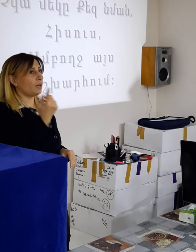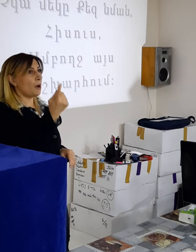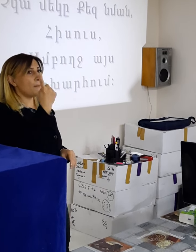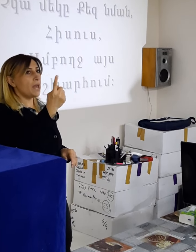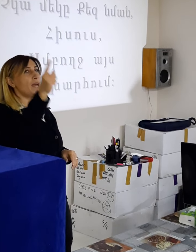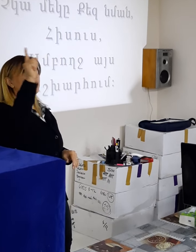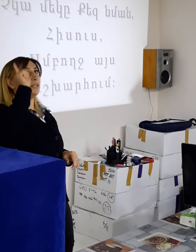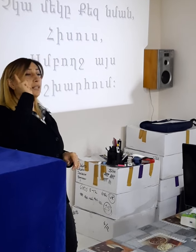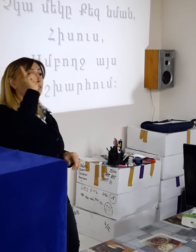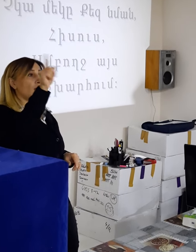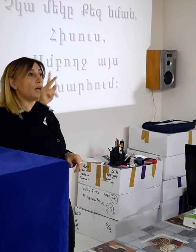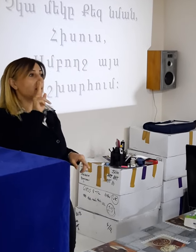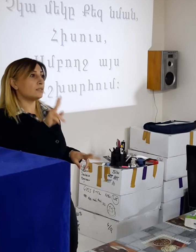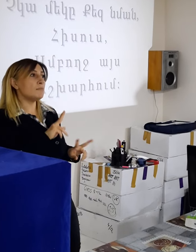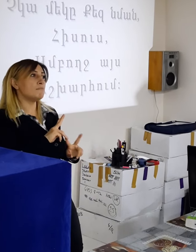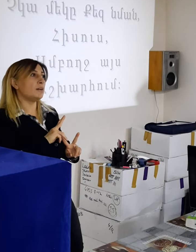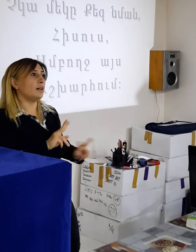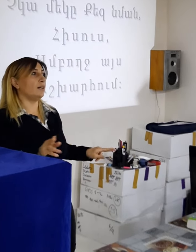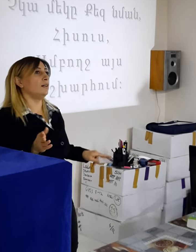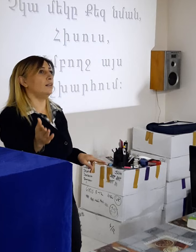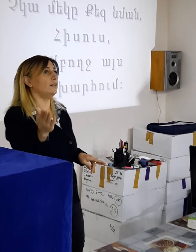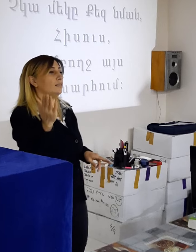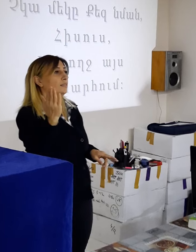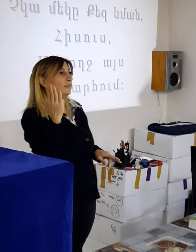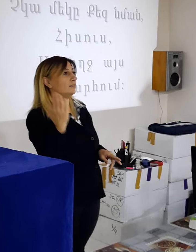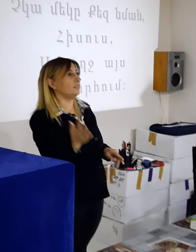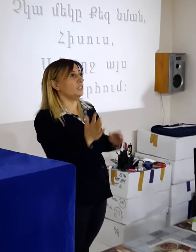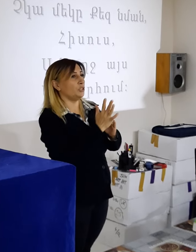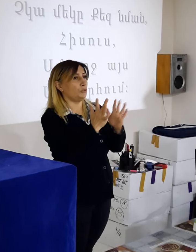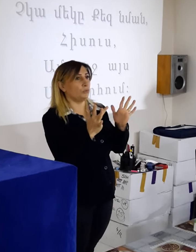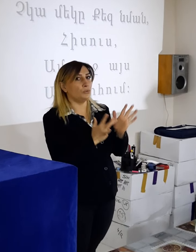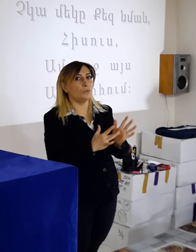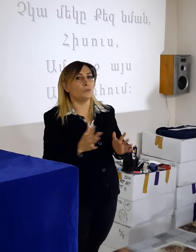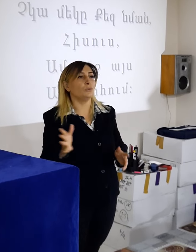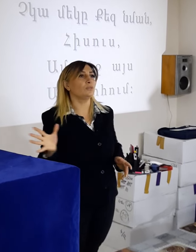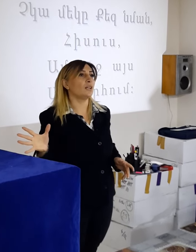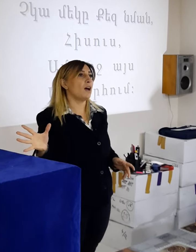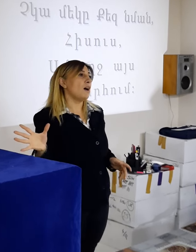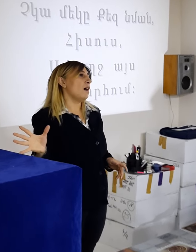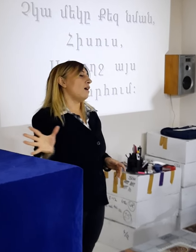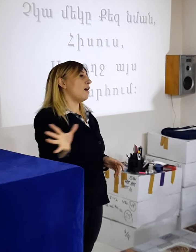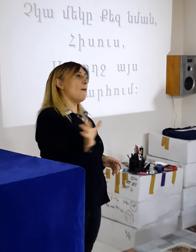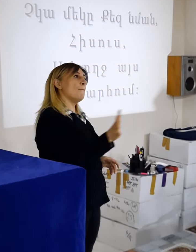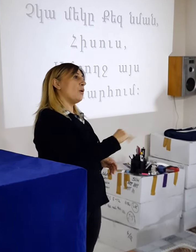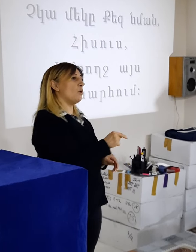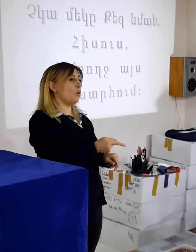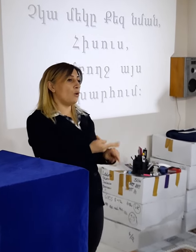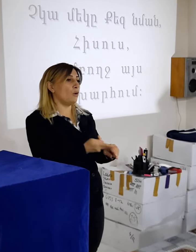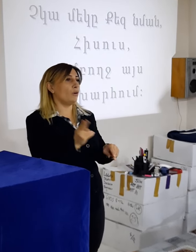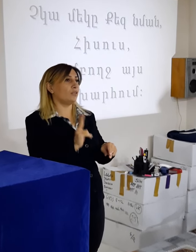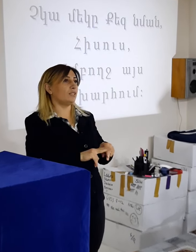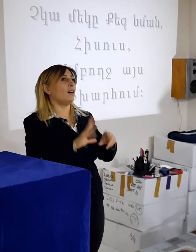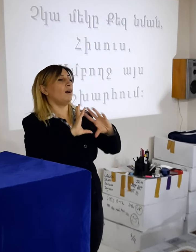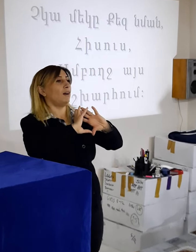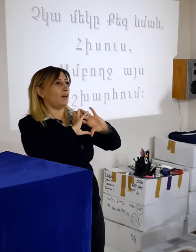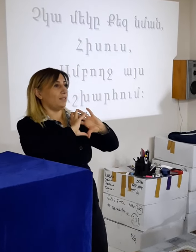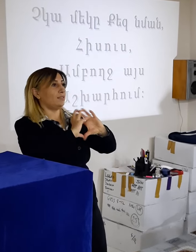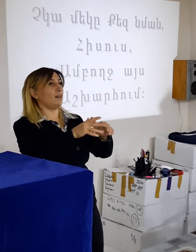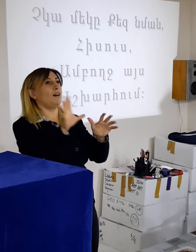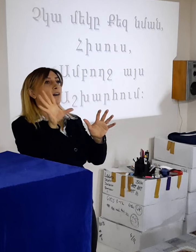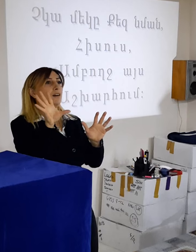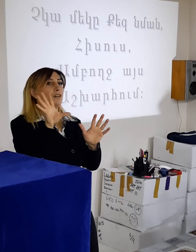կատարում, չկա մեկը քեզ նման, Հիսուս, ամբողջ